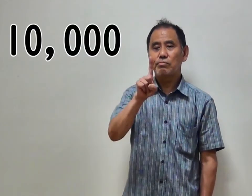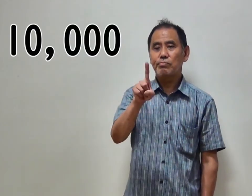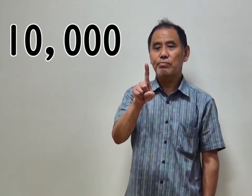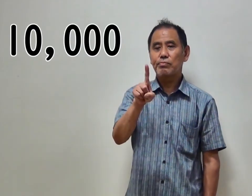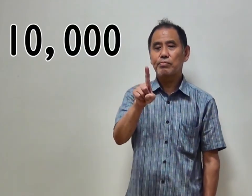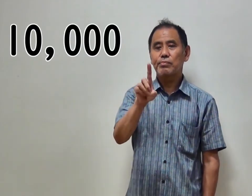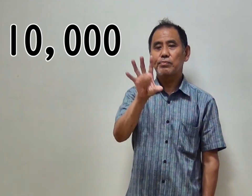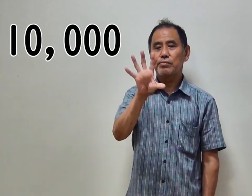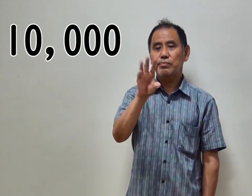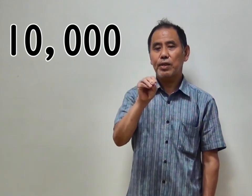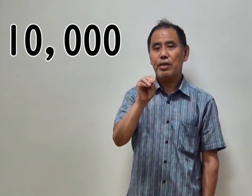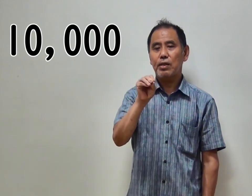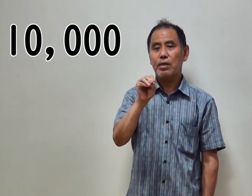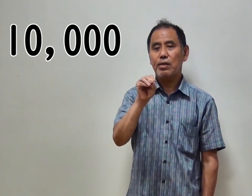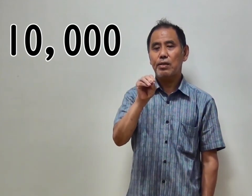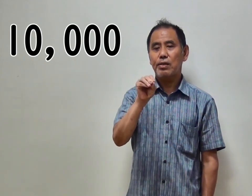一万、